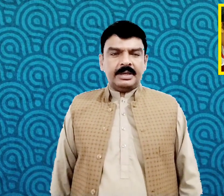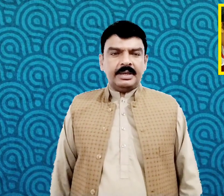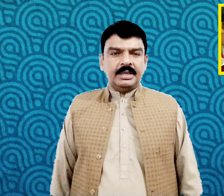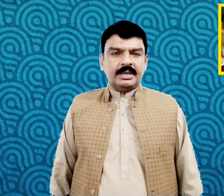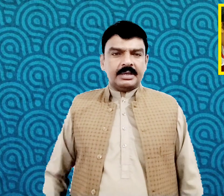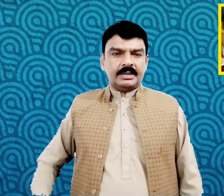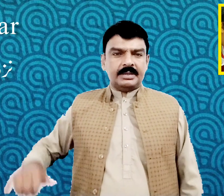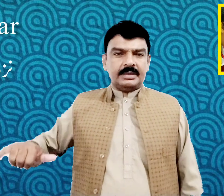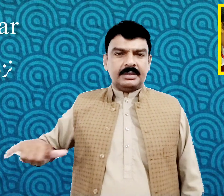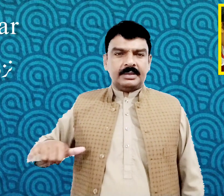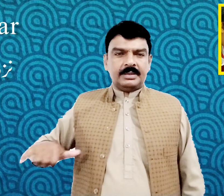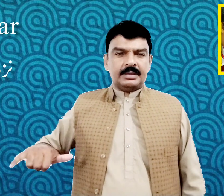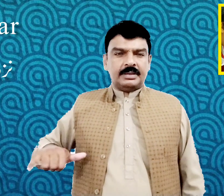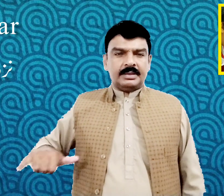साथ। नियर,